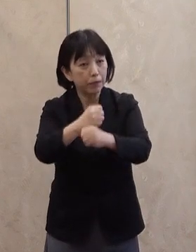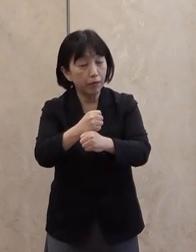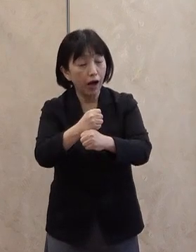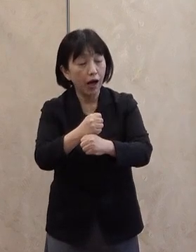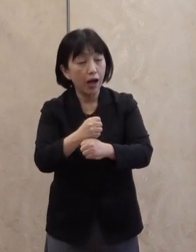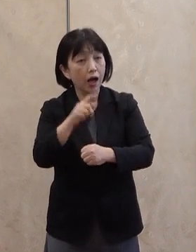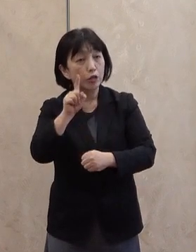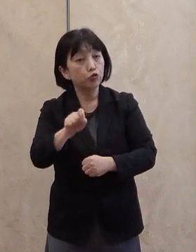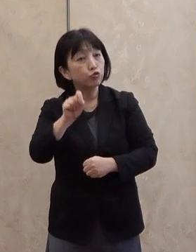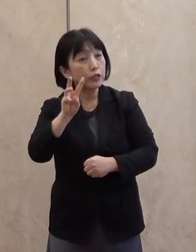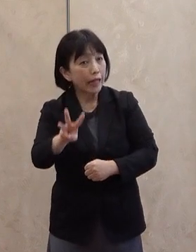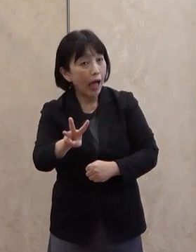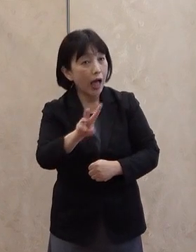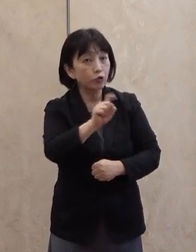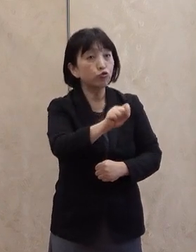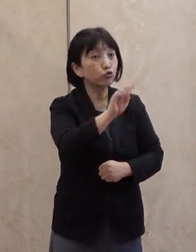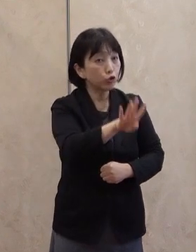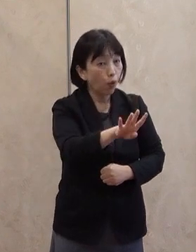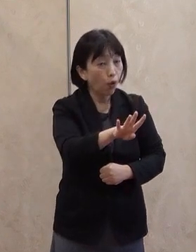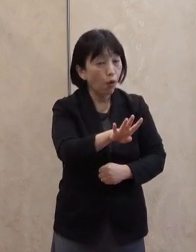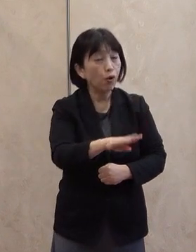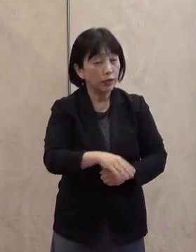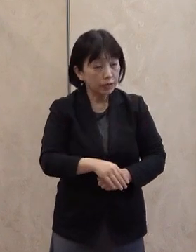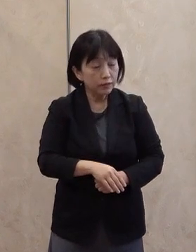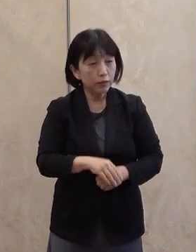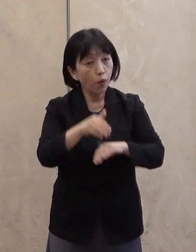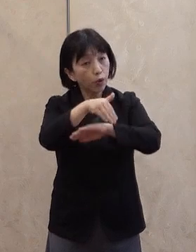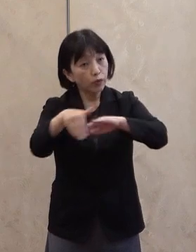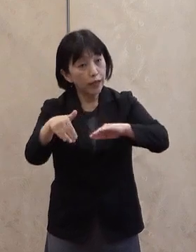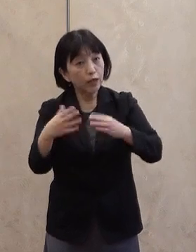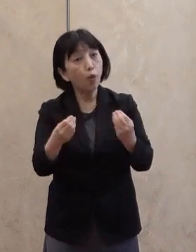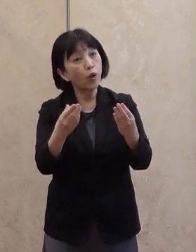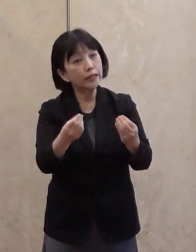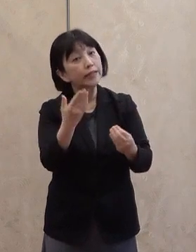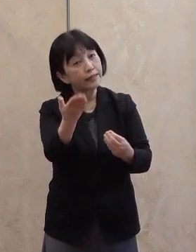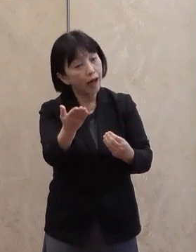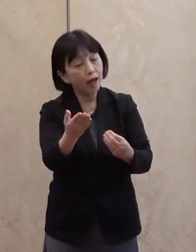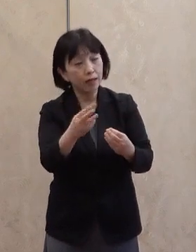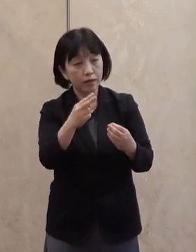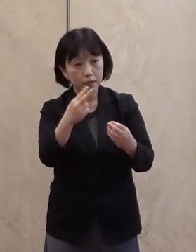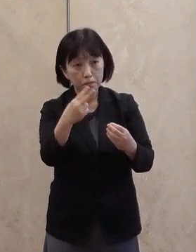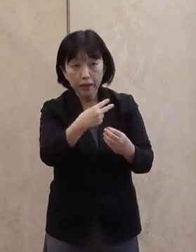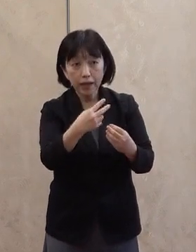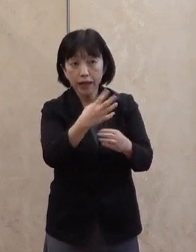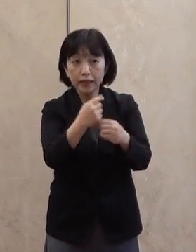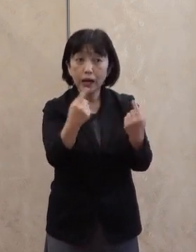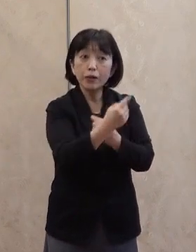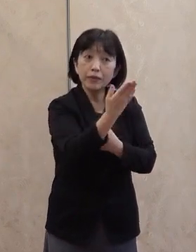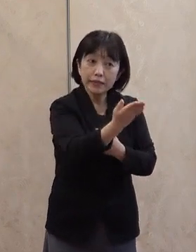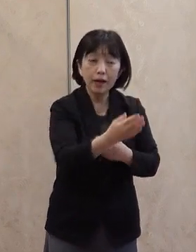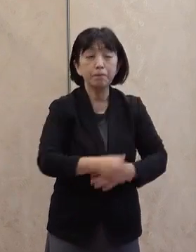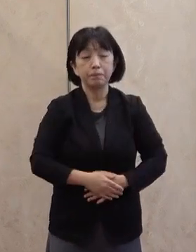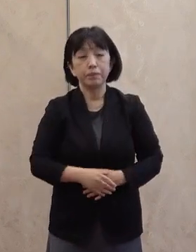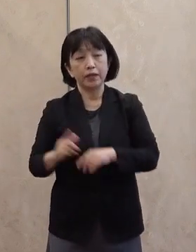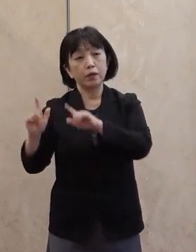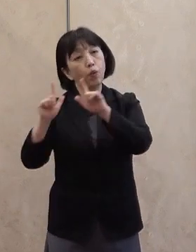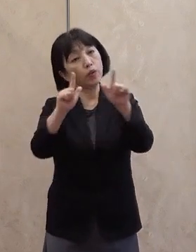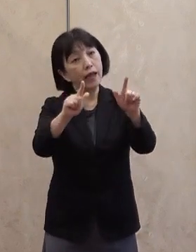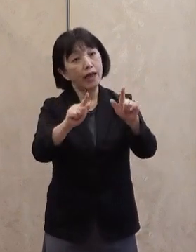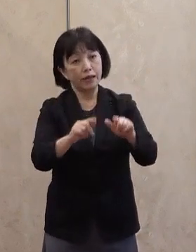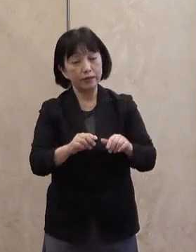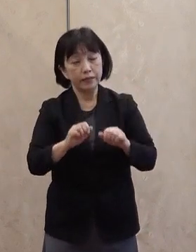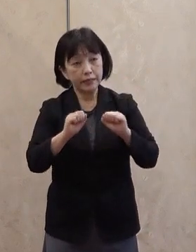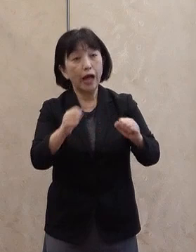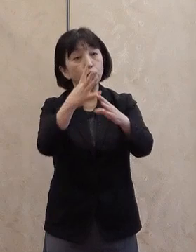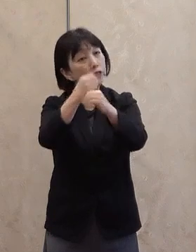ともとの実施日で予定でいいんでしょうか、それともまた後日になるのかというの は。いや、もう実施日を変えることはできませんので、